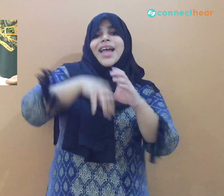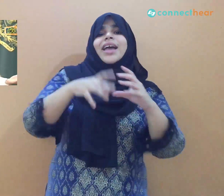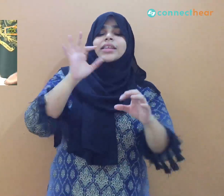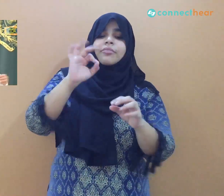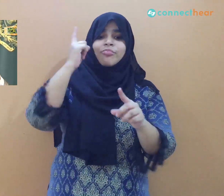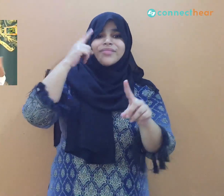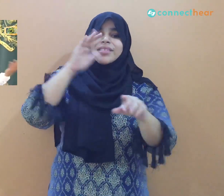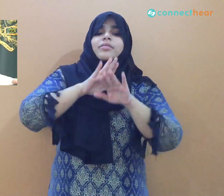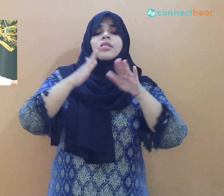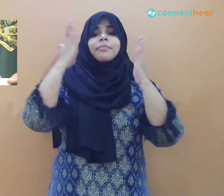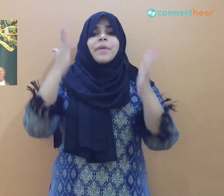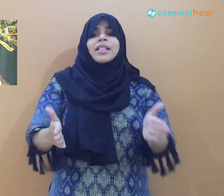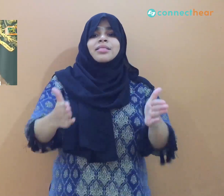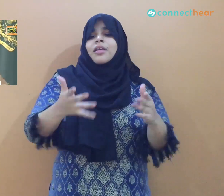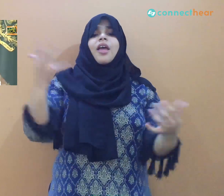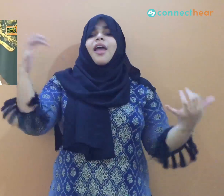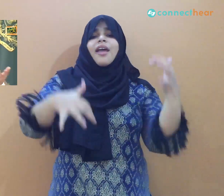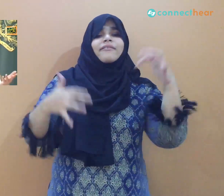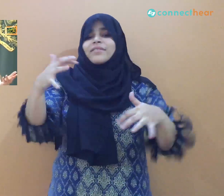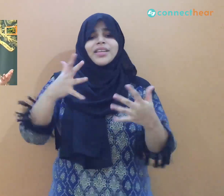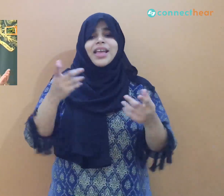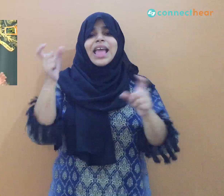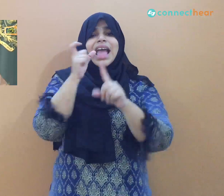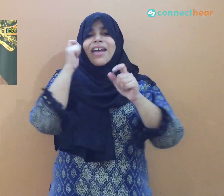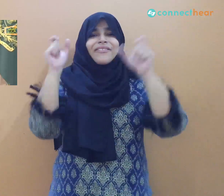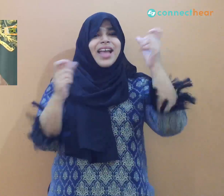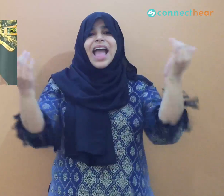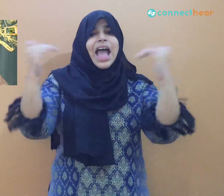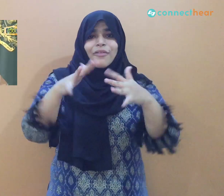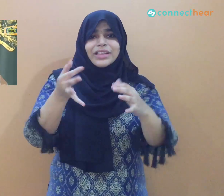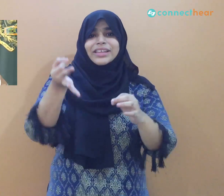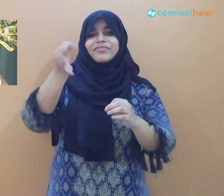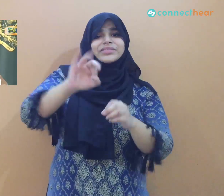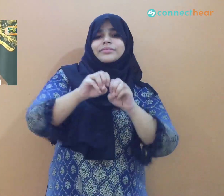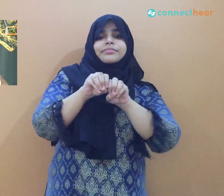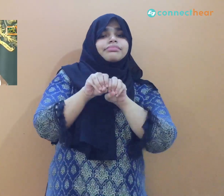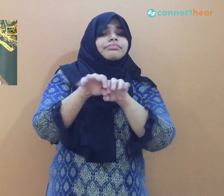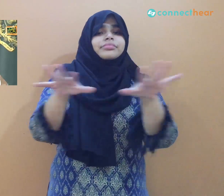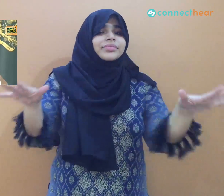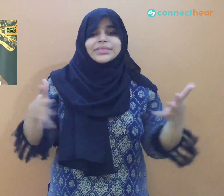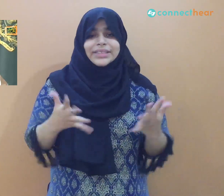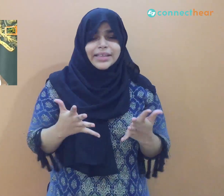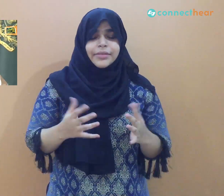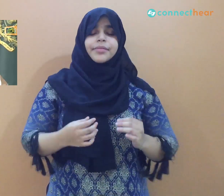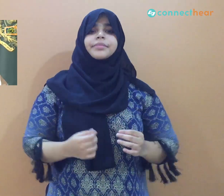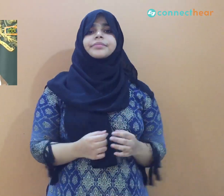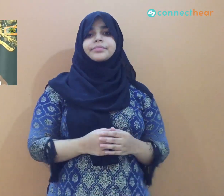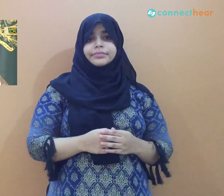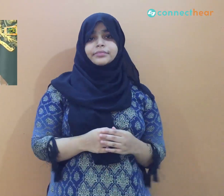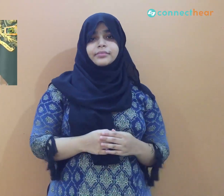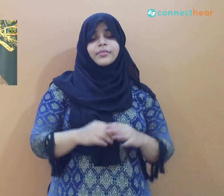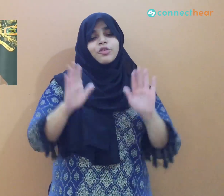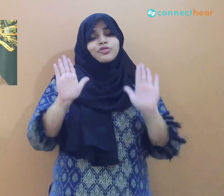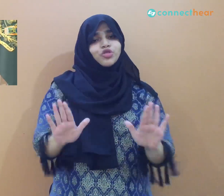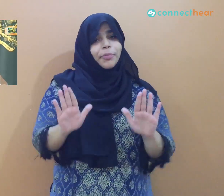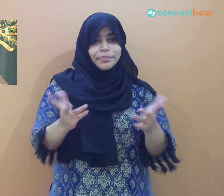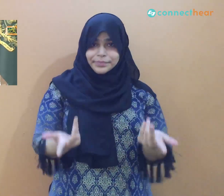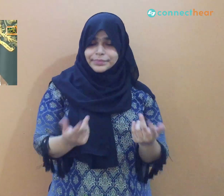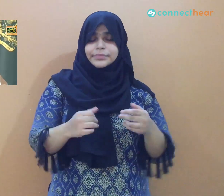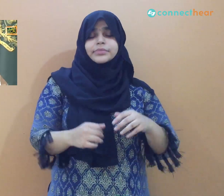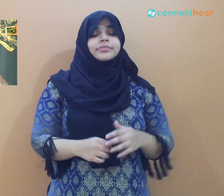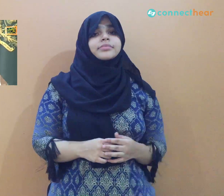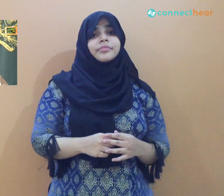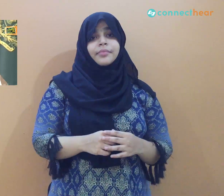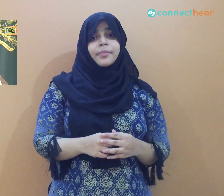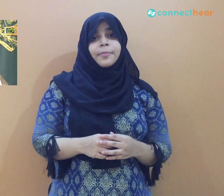ڈاؤن ہے. لوگوں کو بند کر دیں، لوگ جمع نہیں ہوں گے، وائرس کا پھیلنا رک جائے گا.